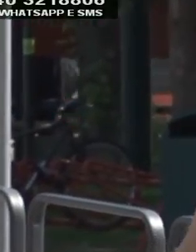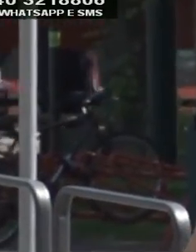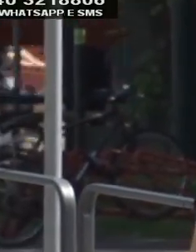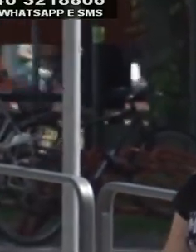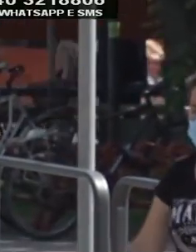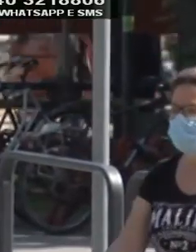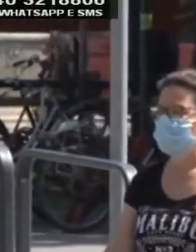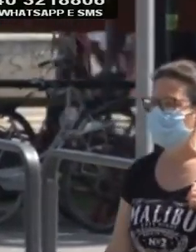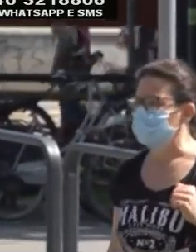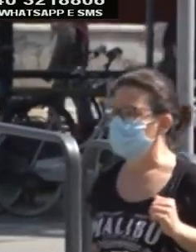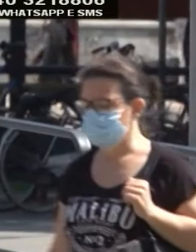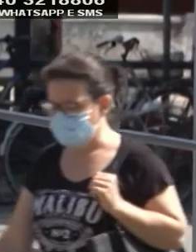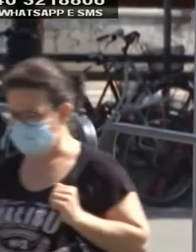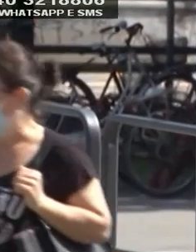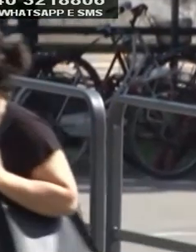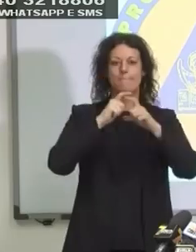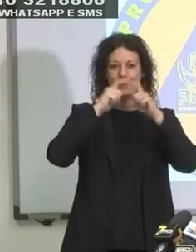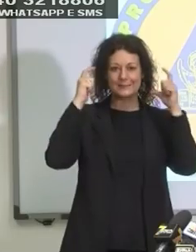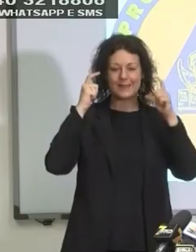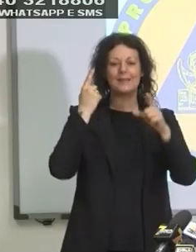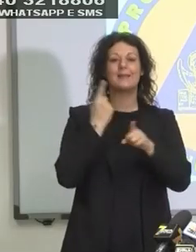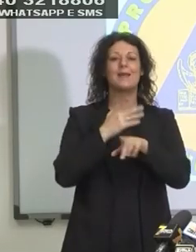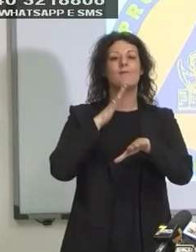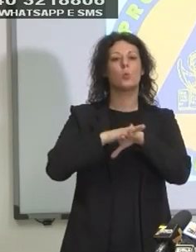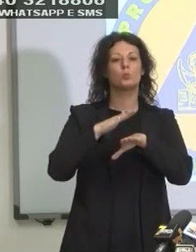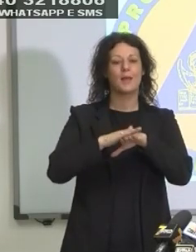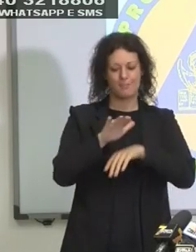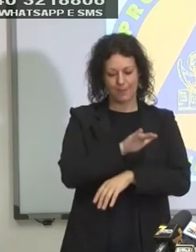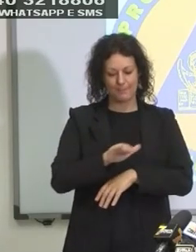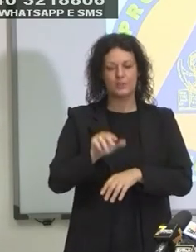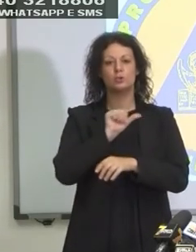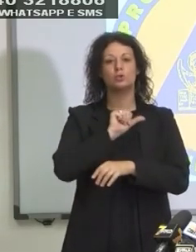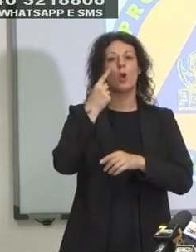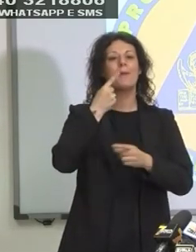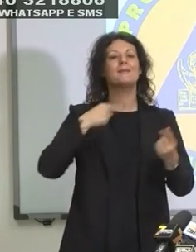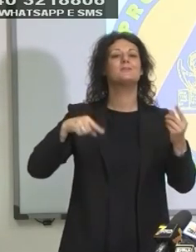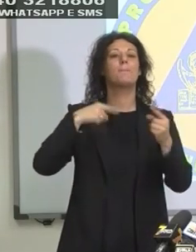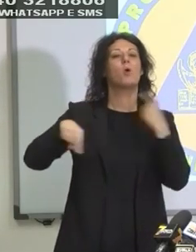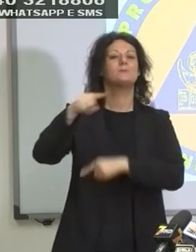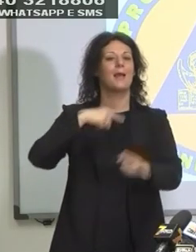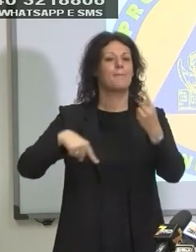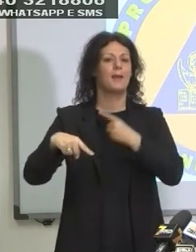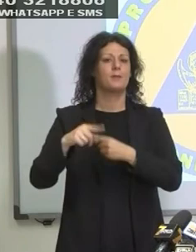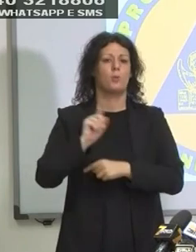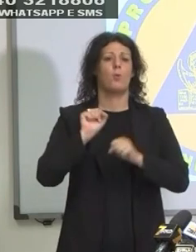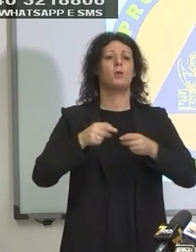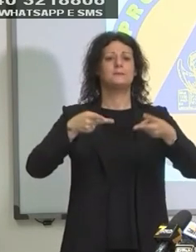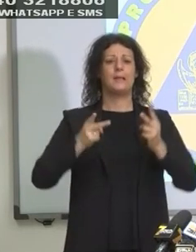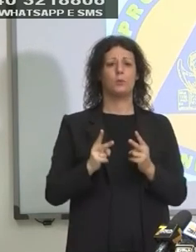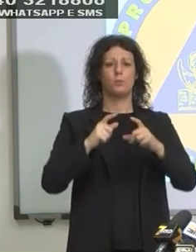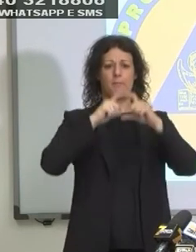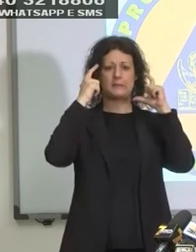che la mascherina debba essere utilizzata per i bimbi negli spostamenti, ma non è che uno può stare 5 ore a scuola con mascherina su, cioè mi pare,